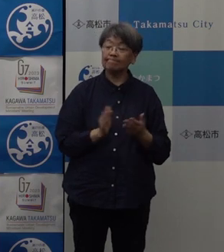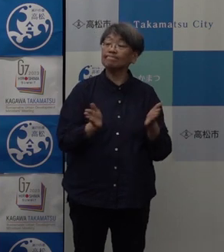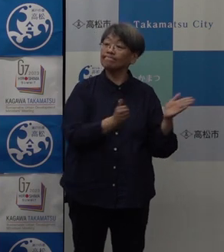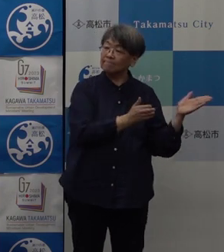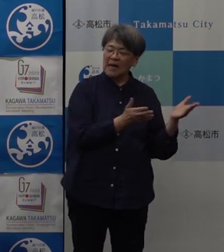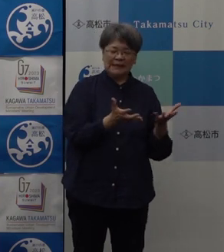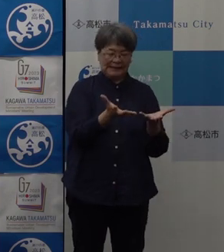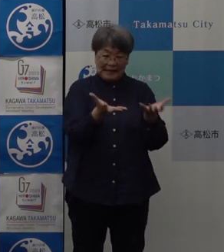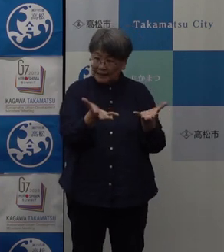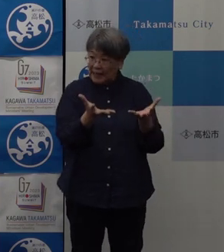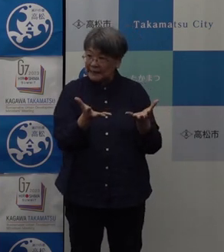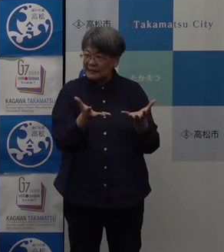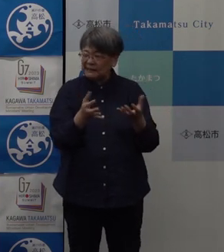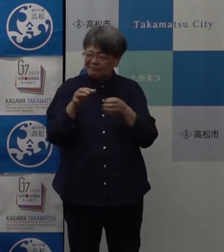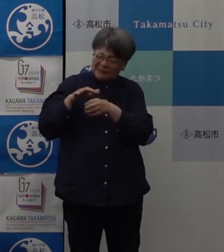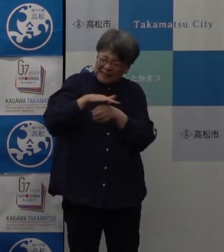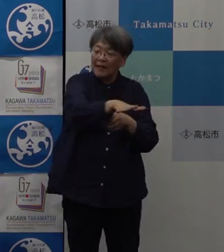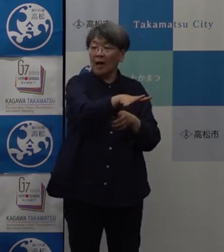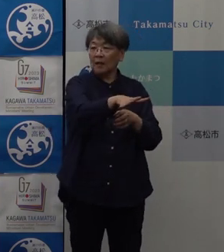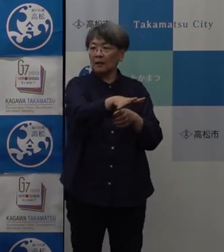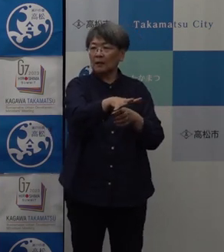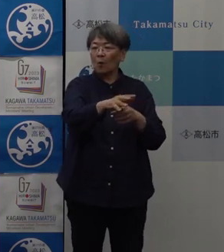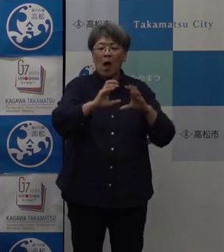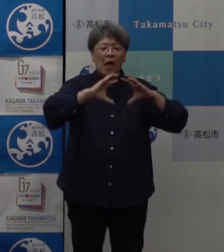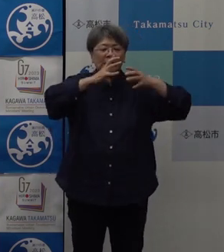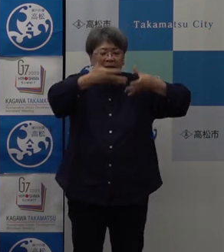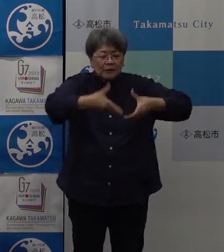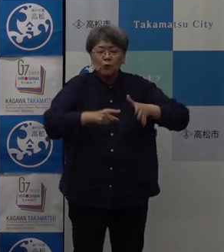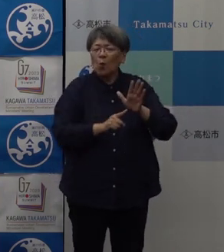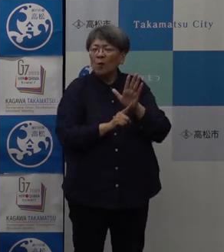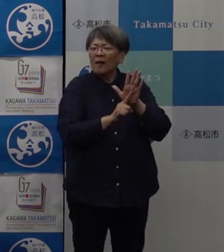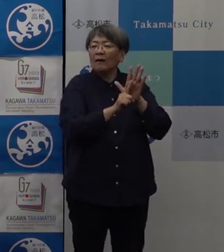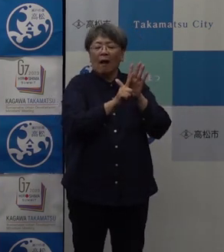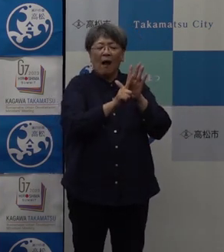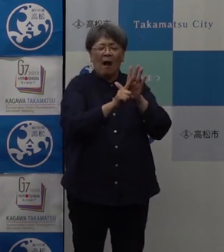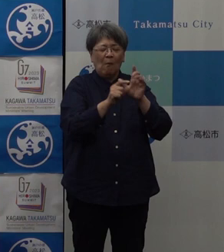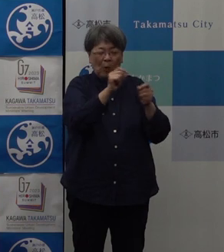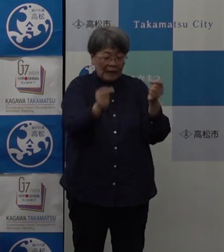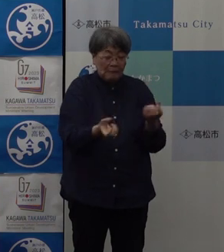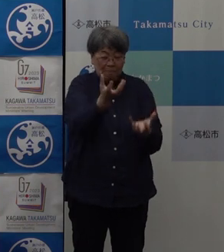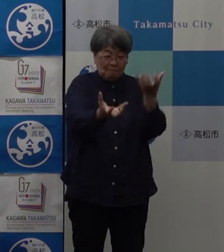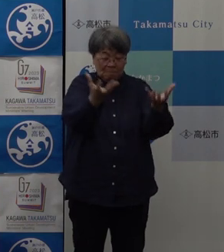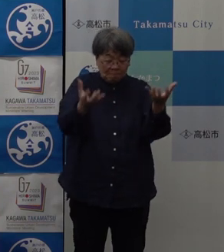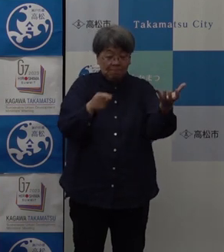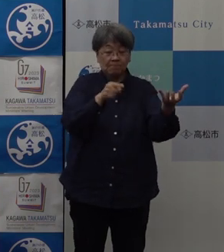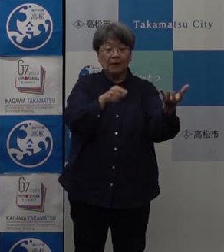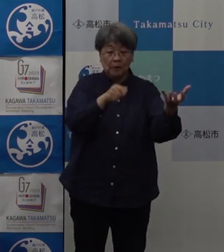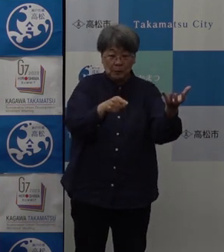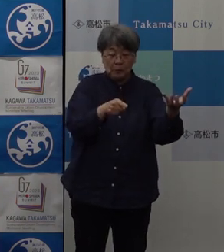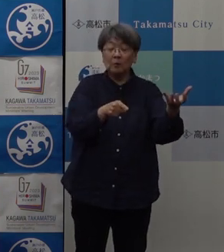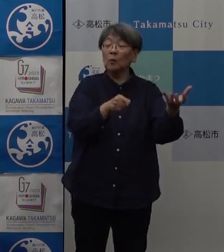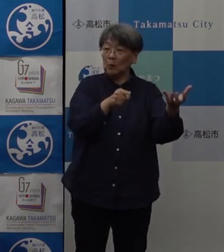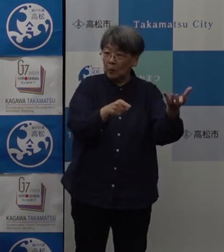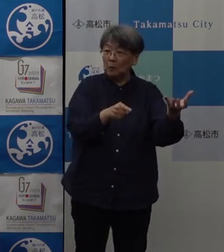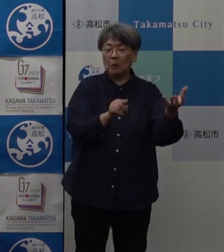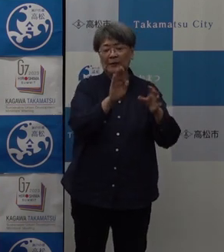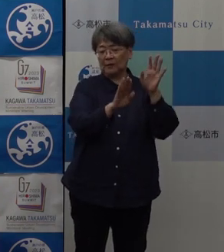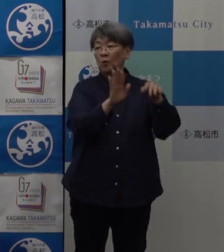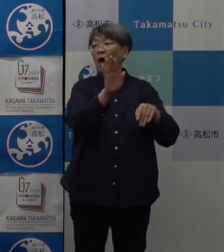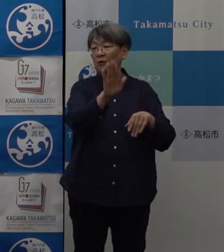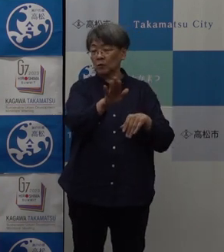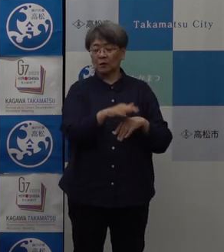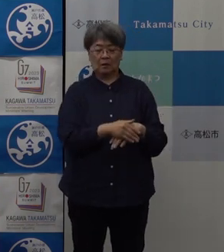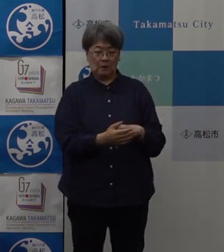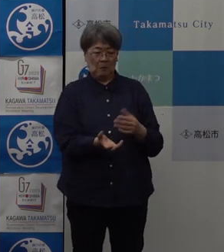きましてもどうしても気候変動の問題が十分に収まらないということで災害が多発化しかねない、まあ、多